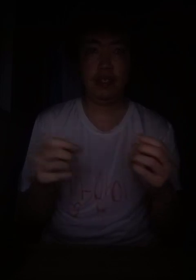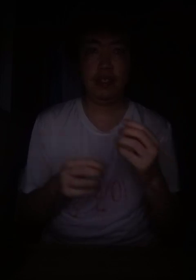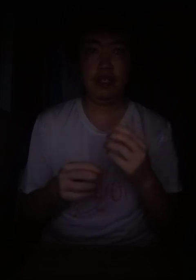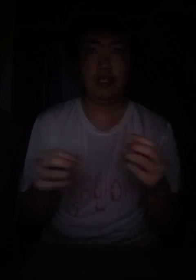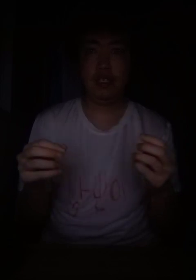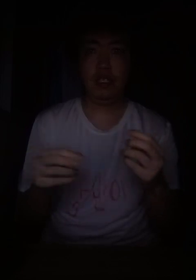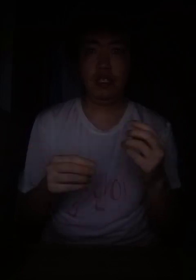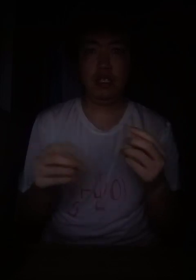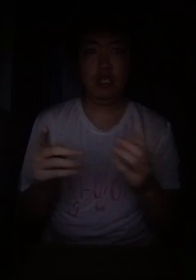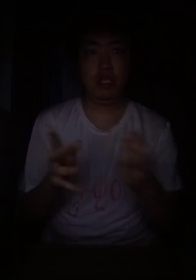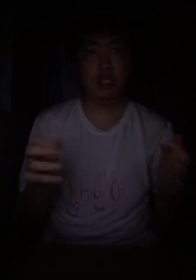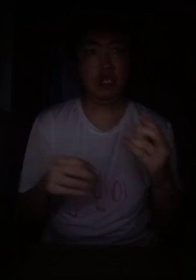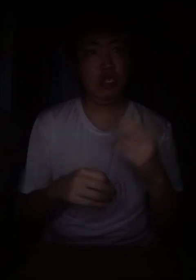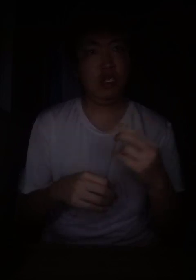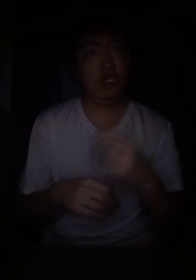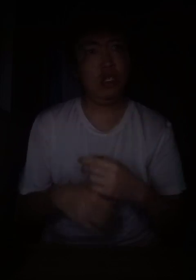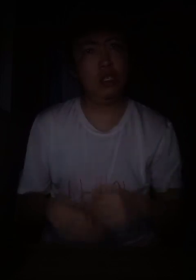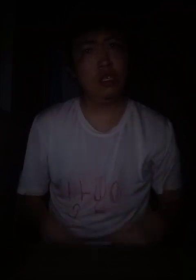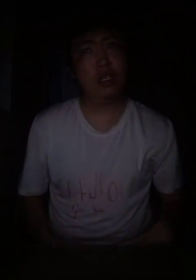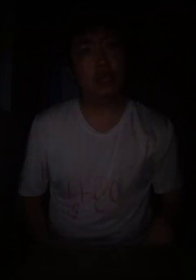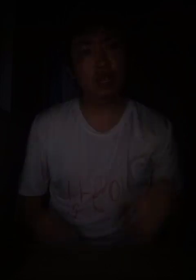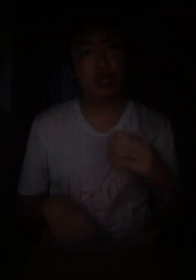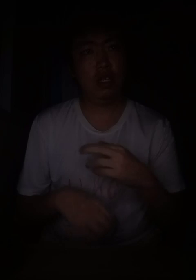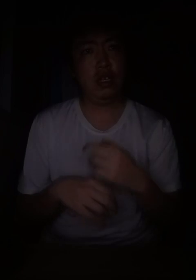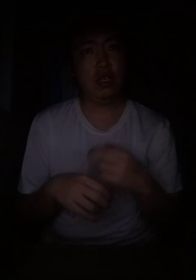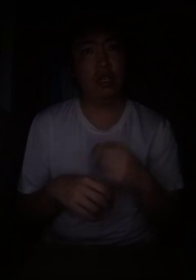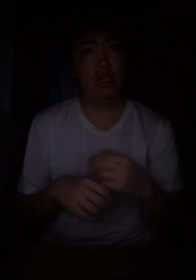통신수단입니다. 제대로 작동하는지 확인해봤습니다.